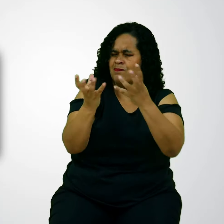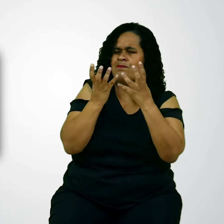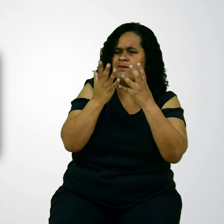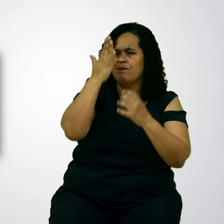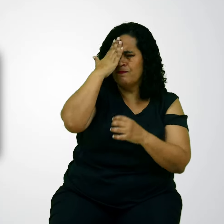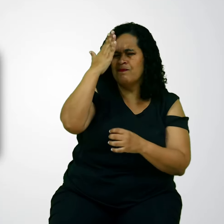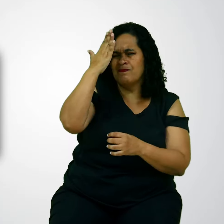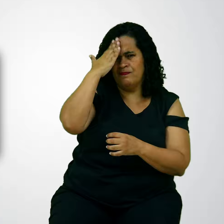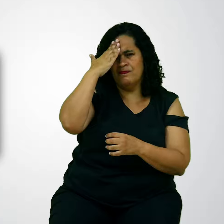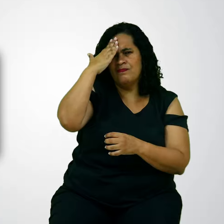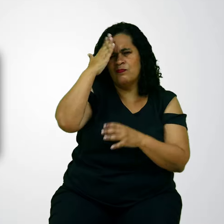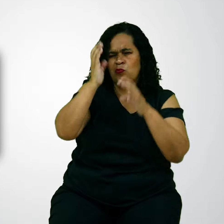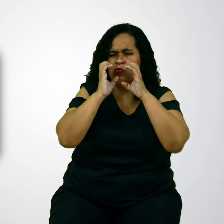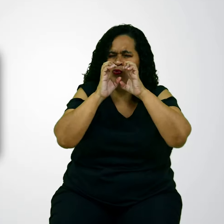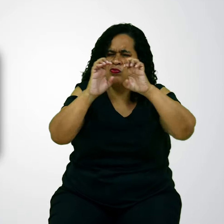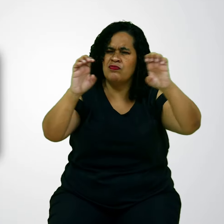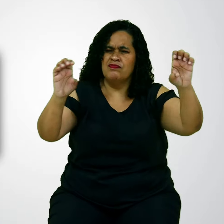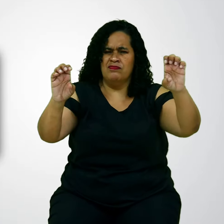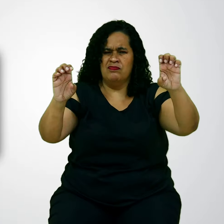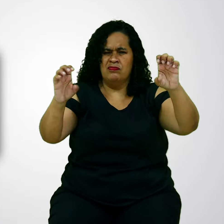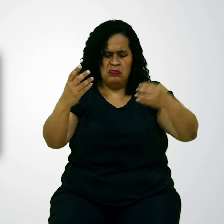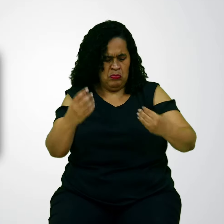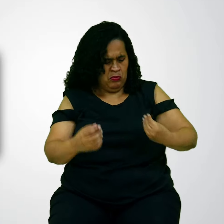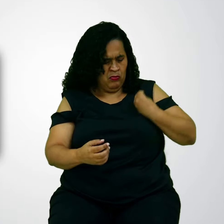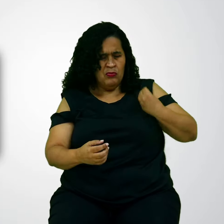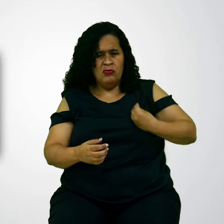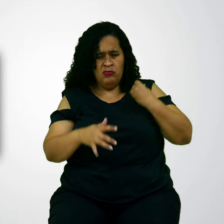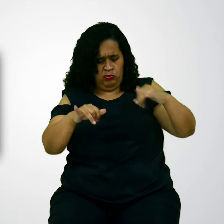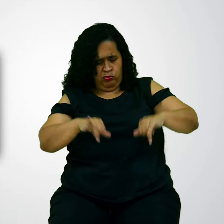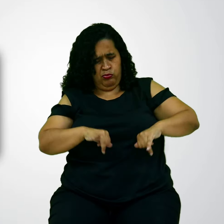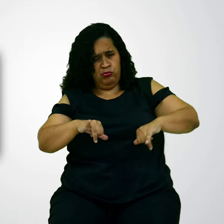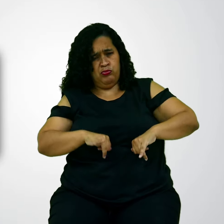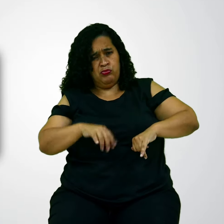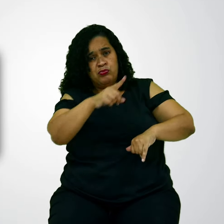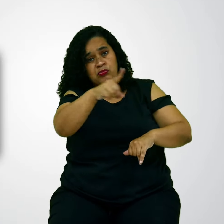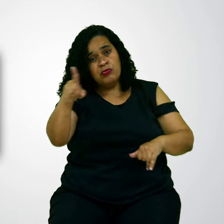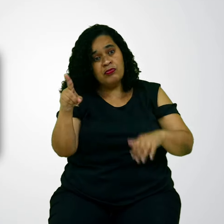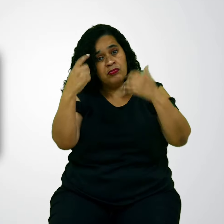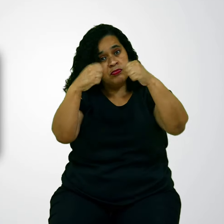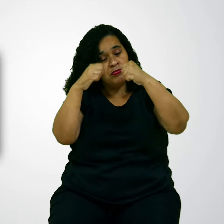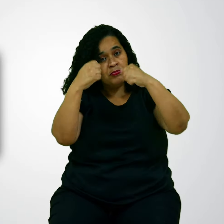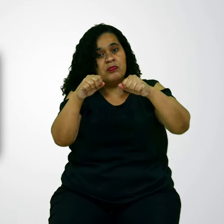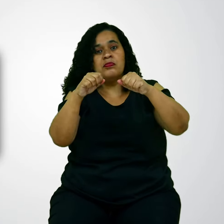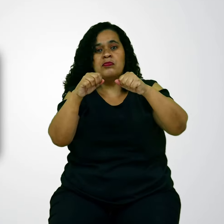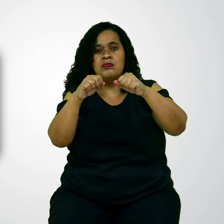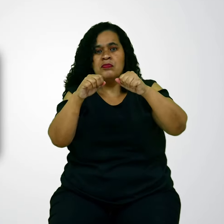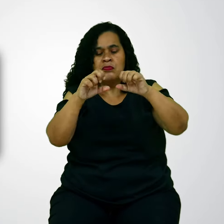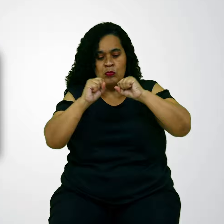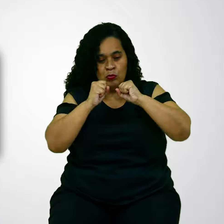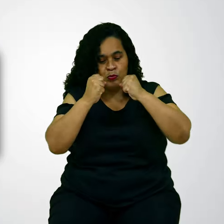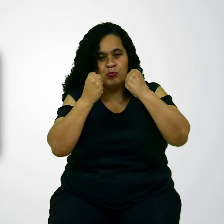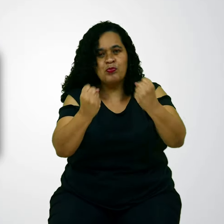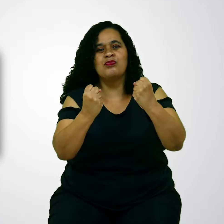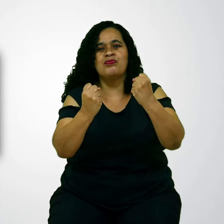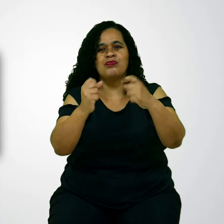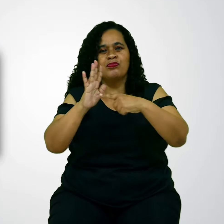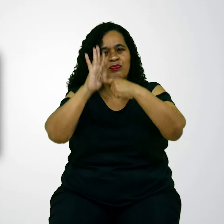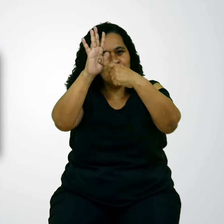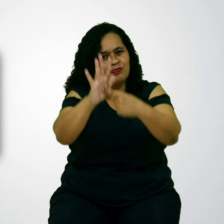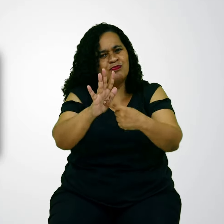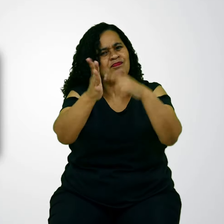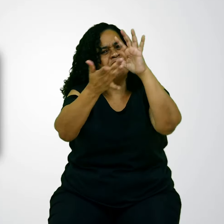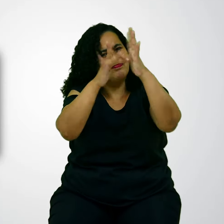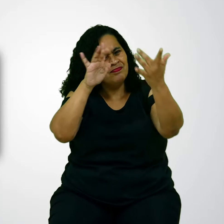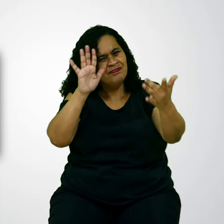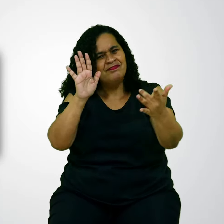que está passando, que está sofrendo, e a sua missão como igreja é alcançar essas pessoas com essa mensagem, a mensagem de que Jesus, ele